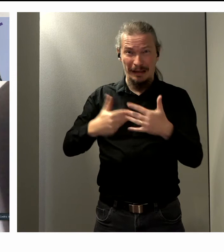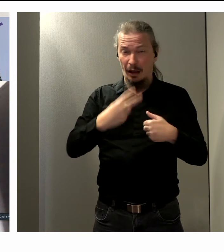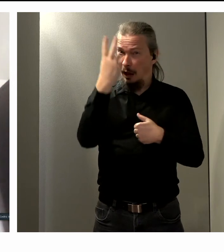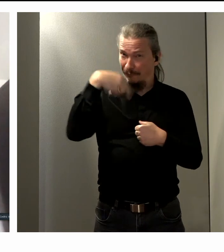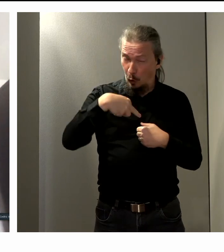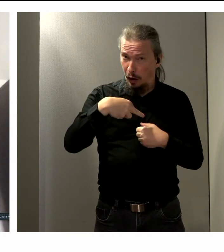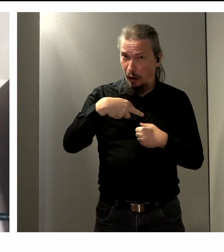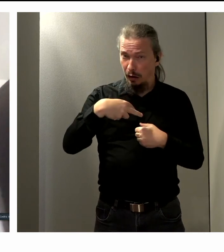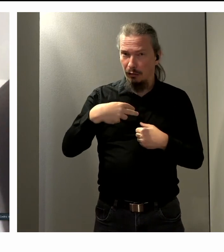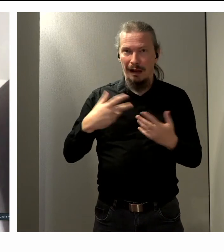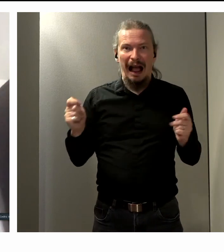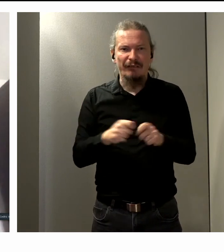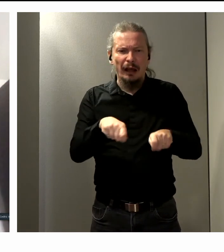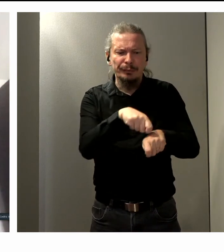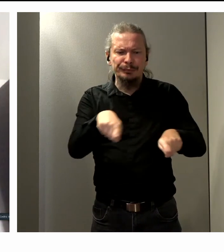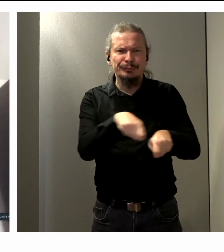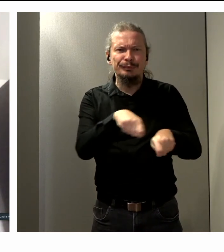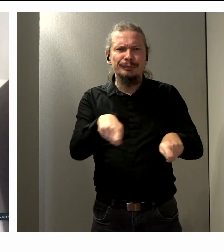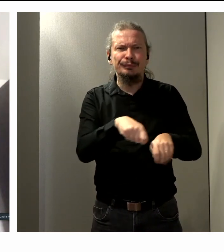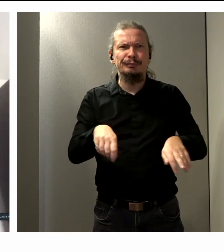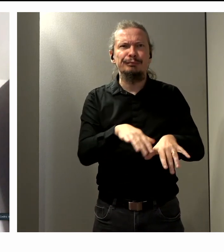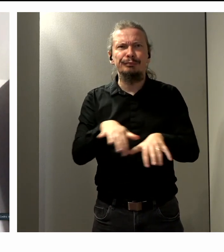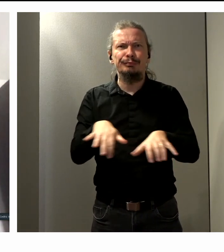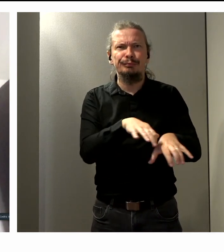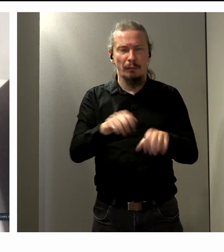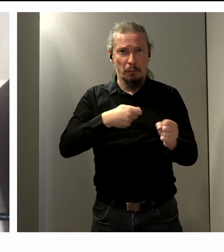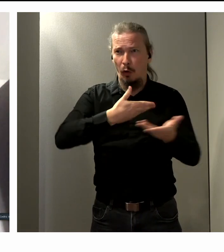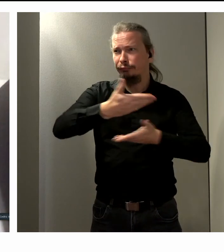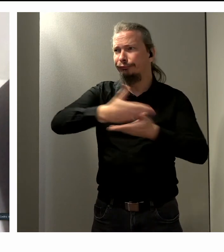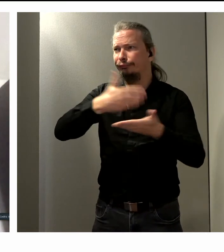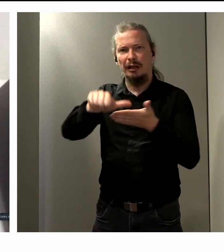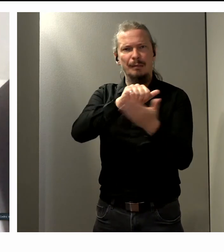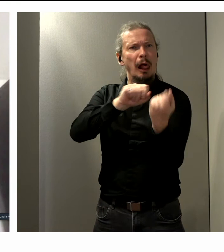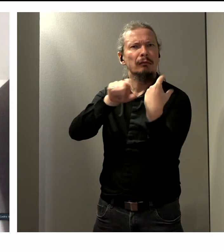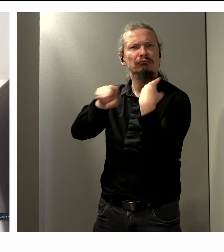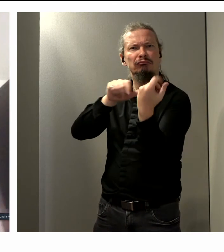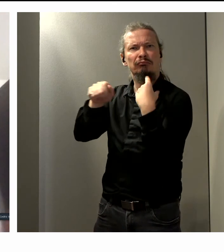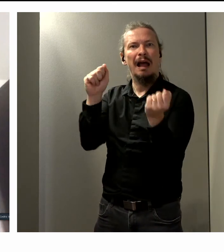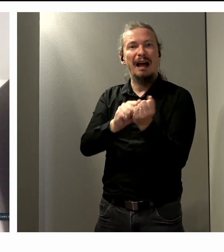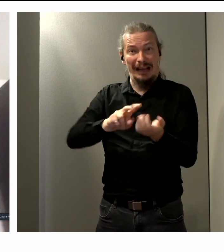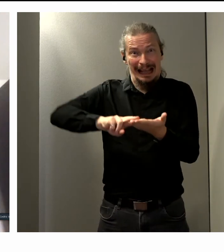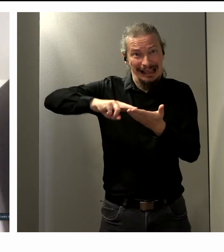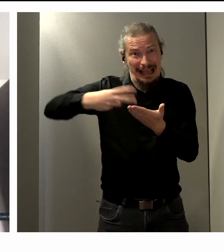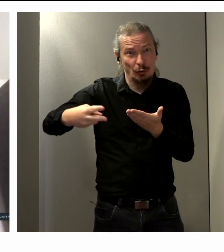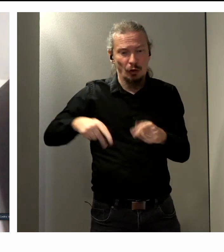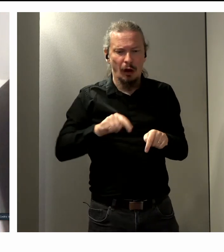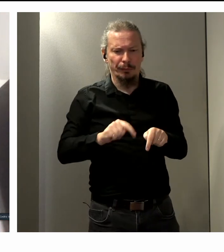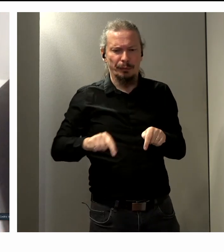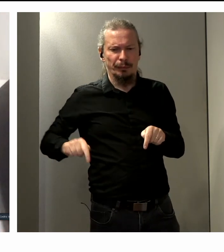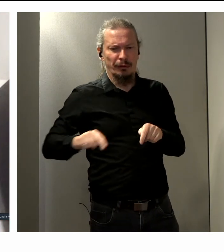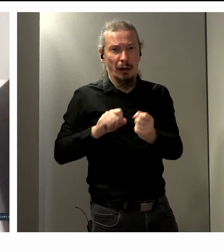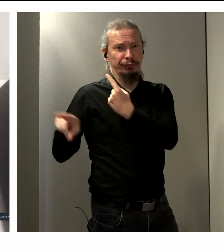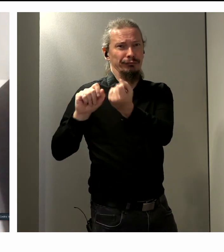petite réglette qui était aménagée pour pouvoir lui permettre de communiquer par email avec un traducteur morse vers